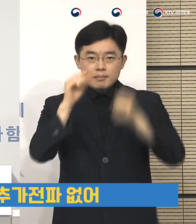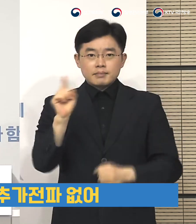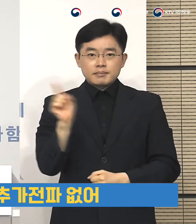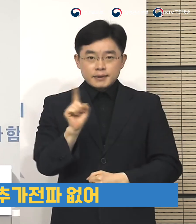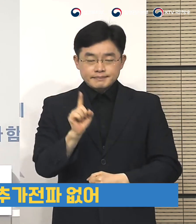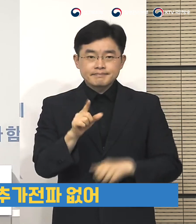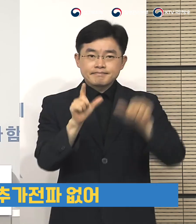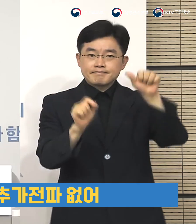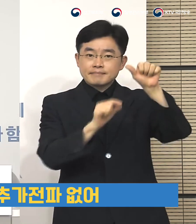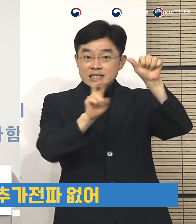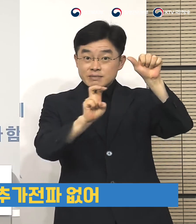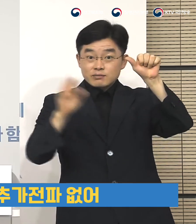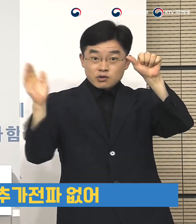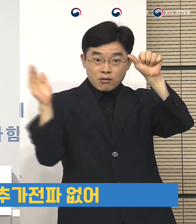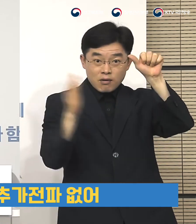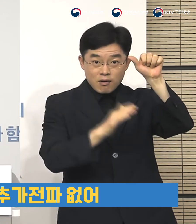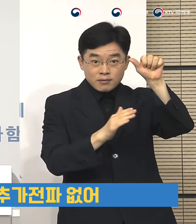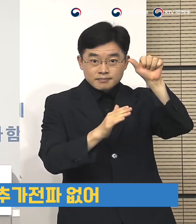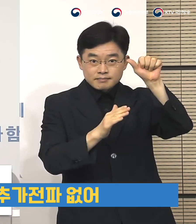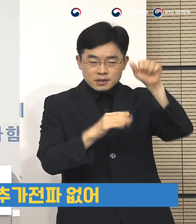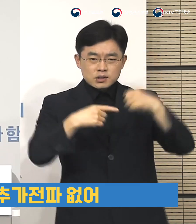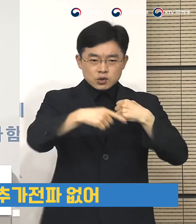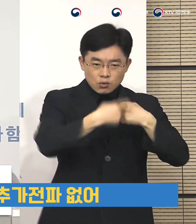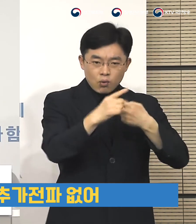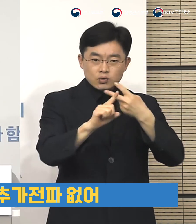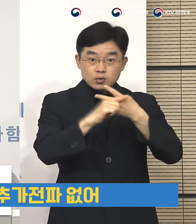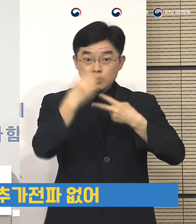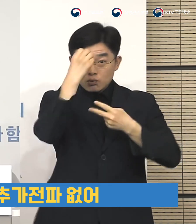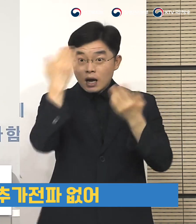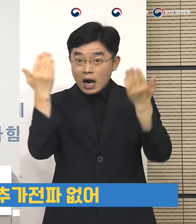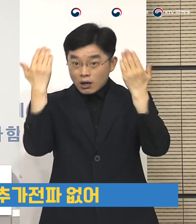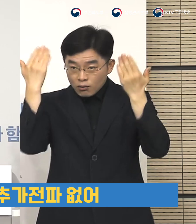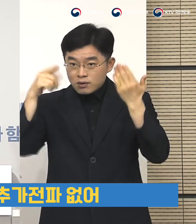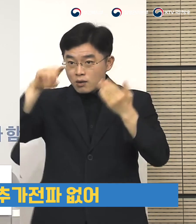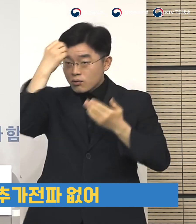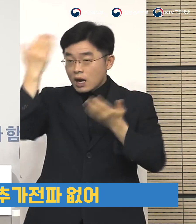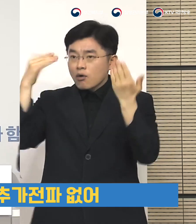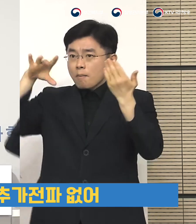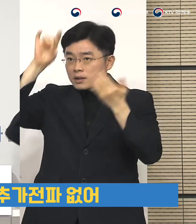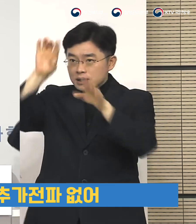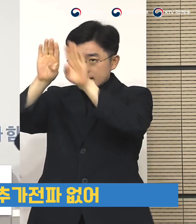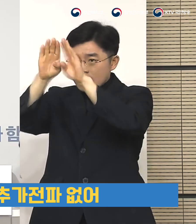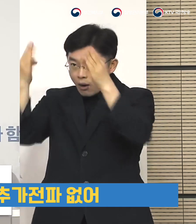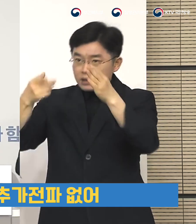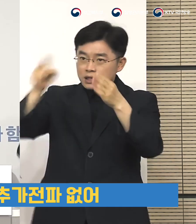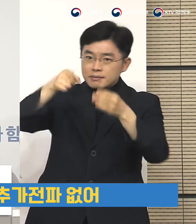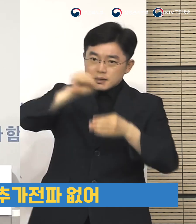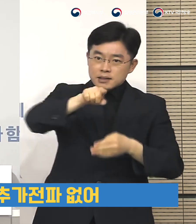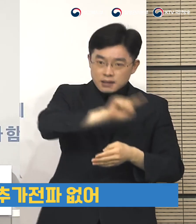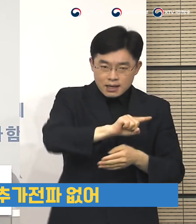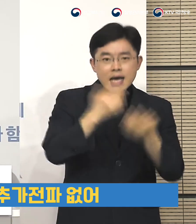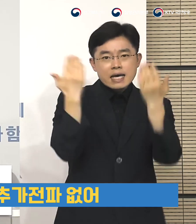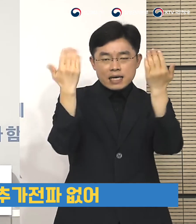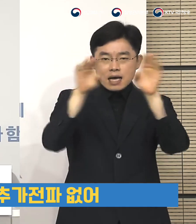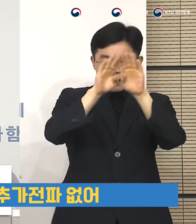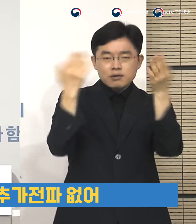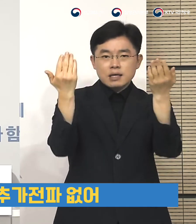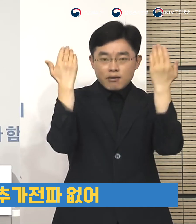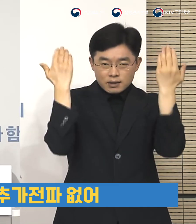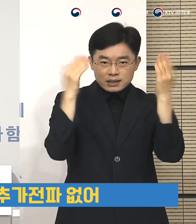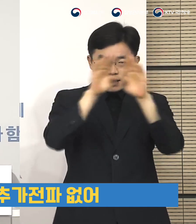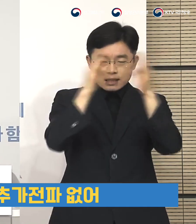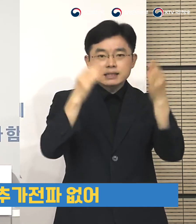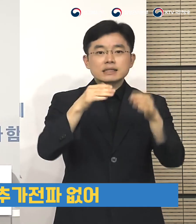5월 20일부터 시작된 초중고등학교의 단계적인 등교 개학도 학교를 통한 대규모의 추가